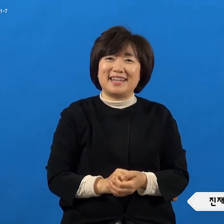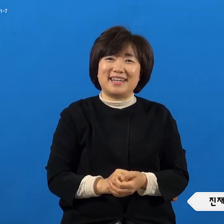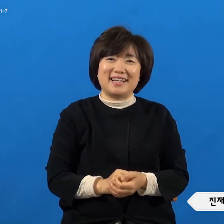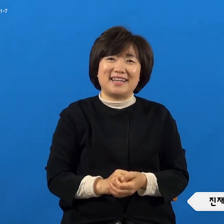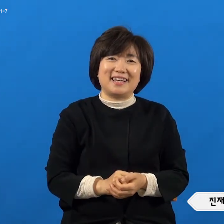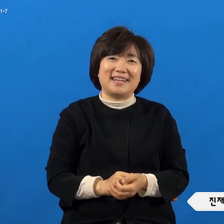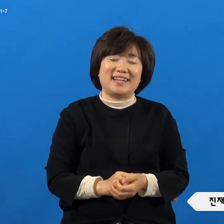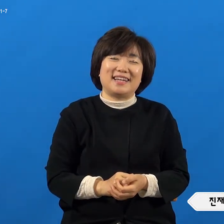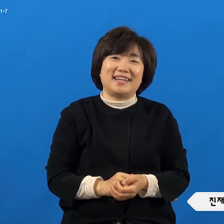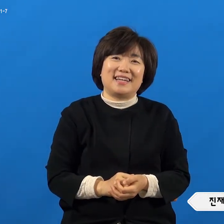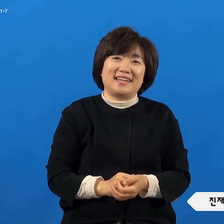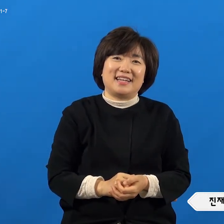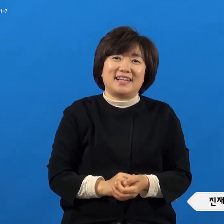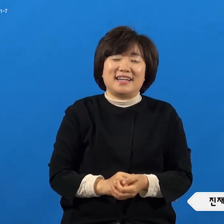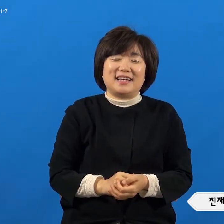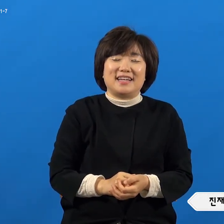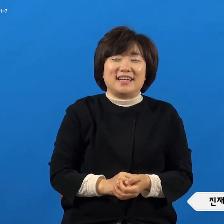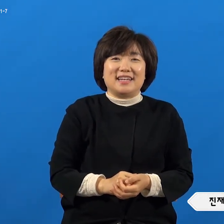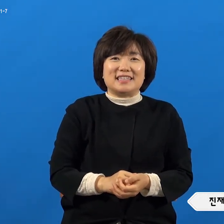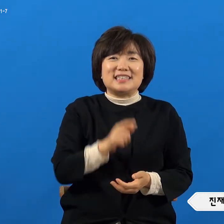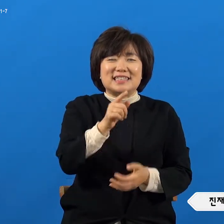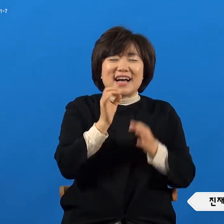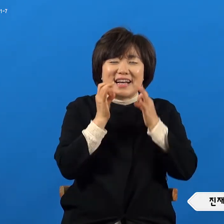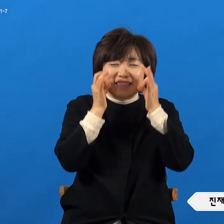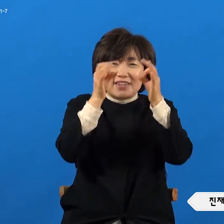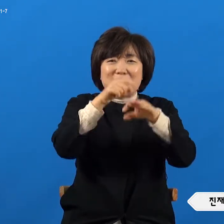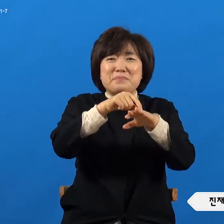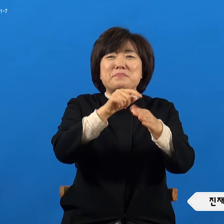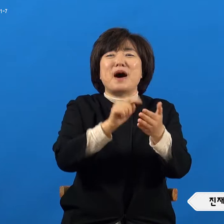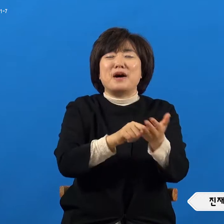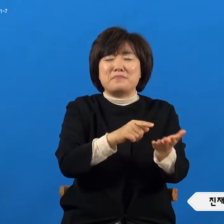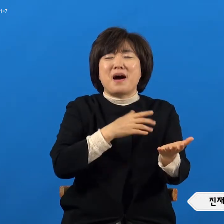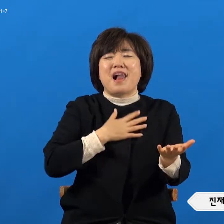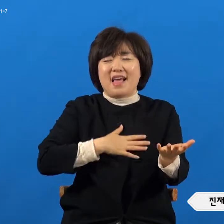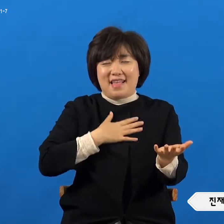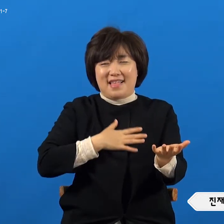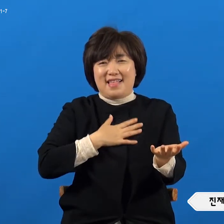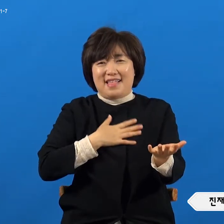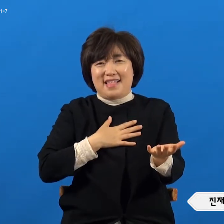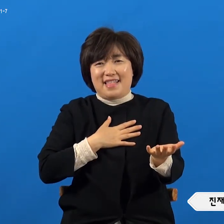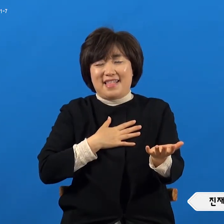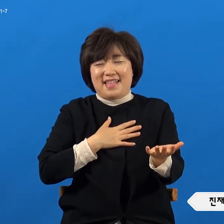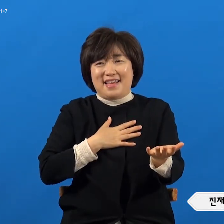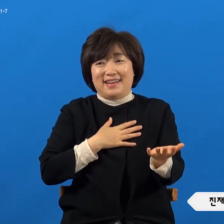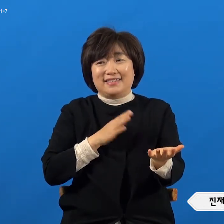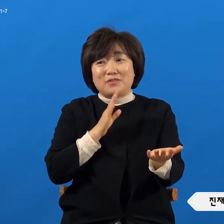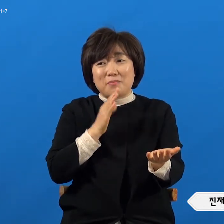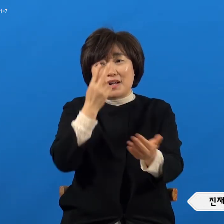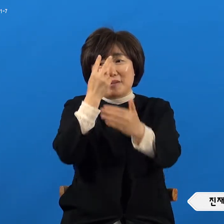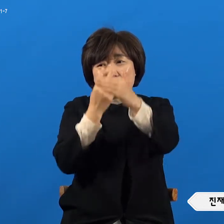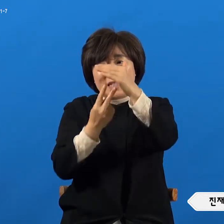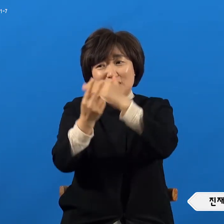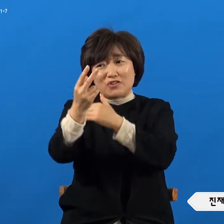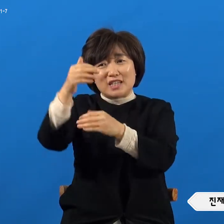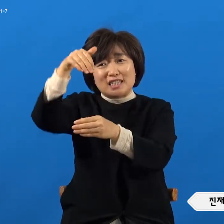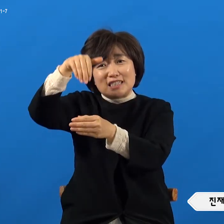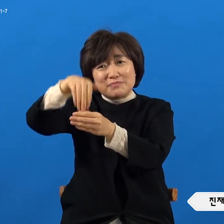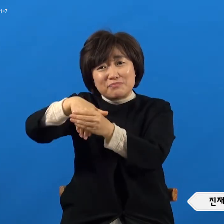가만히 생각해 보면 그 간절한 마음을 모르는 건 아니지만, 그러나 비전을 심는